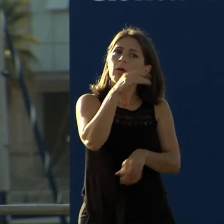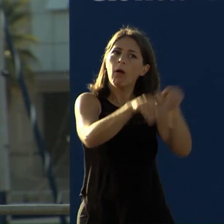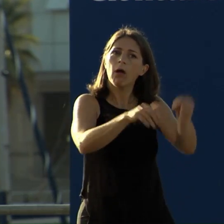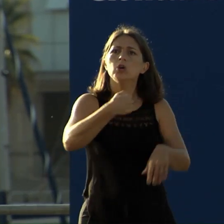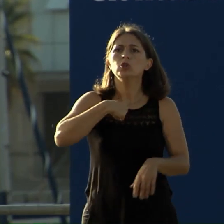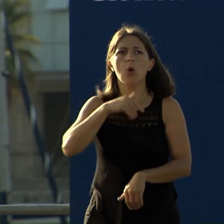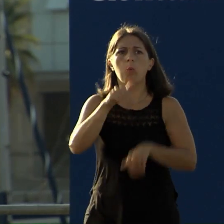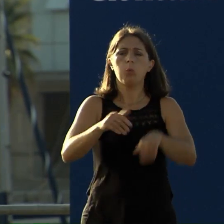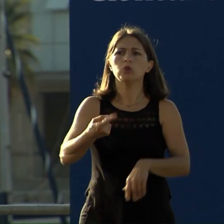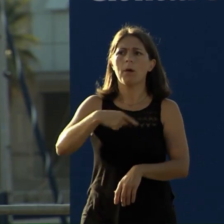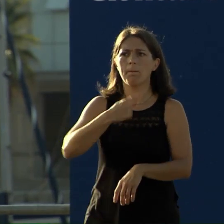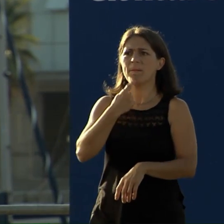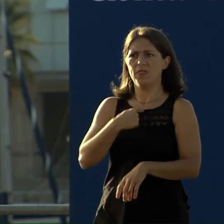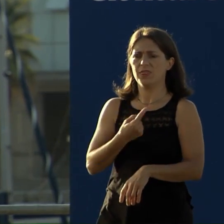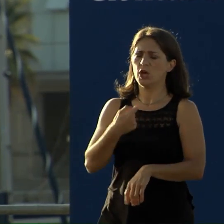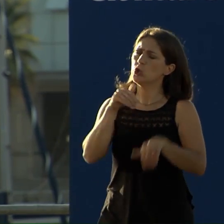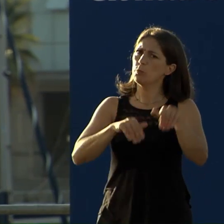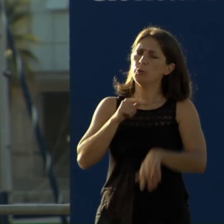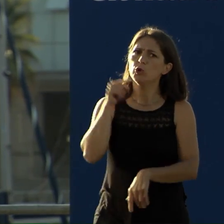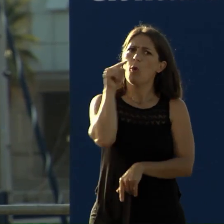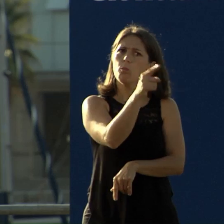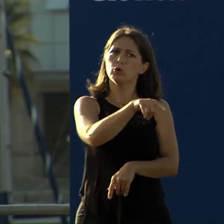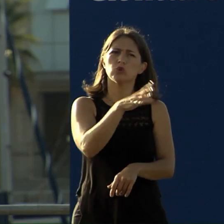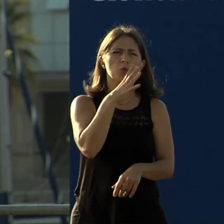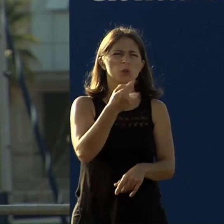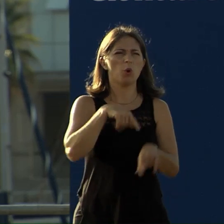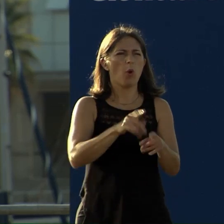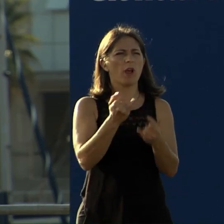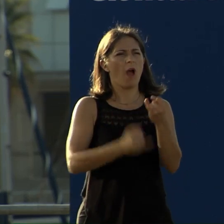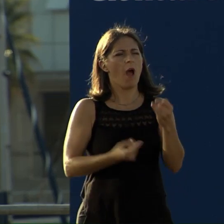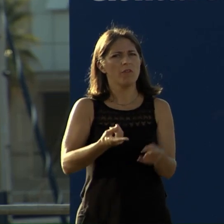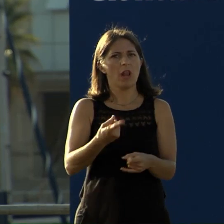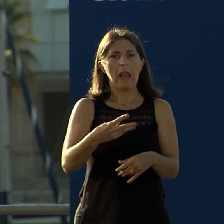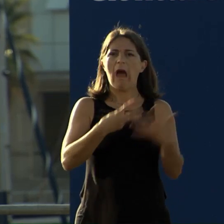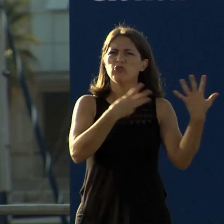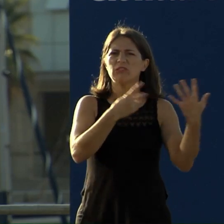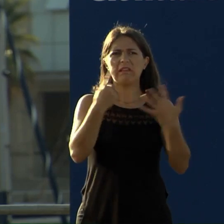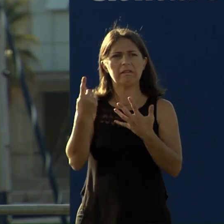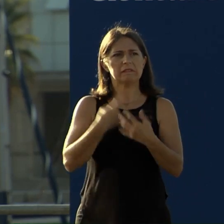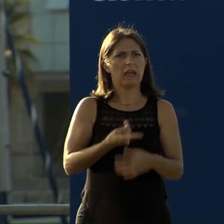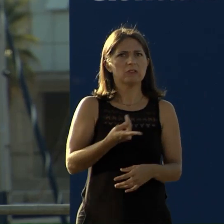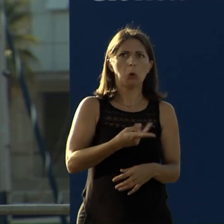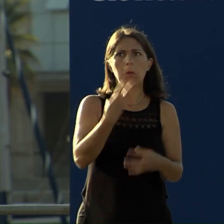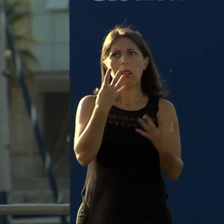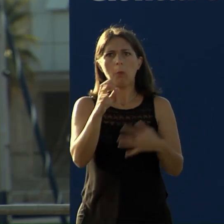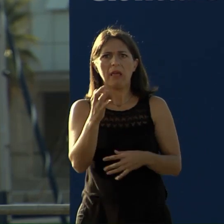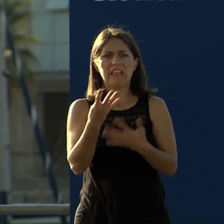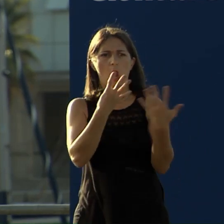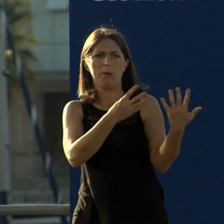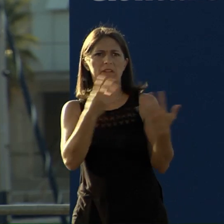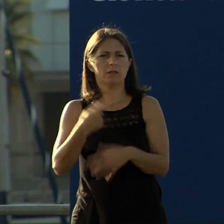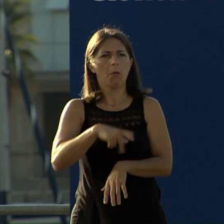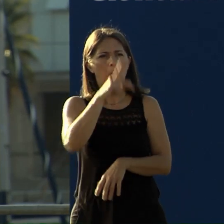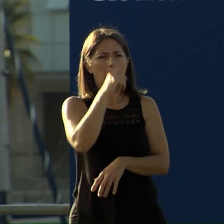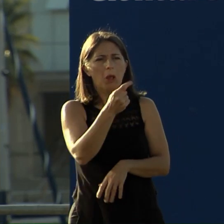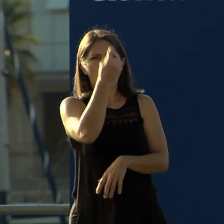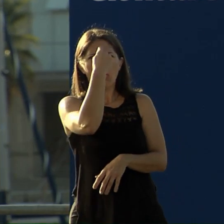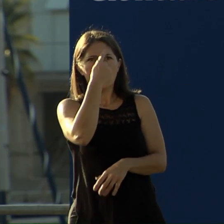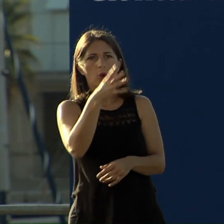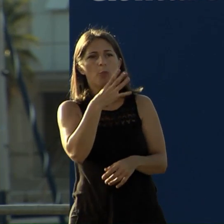dicho os voto a vosotros. Y me ha dicho os voto a vosotros no porque me recordéis al 86, al 90, al 93. Porque me